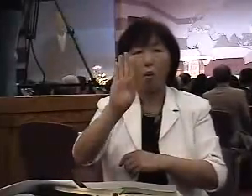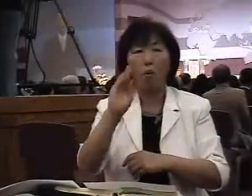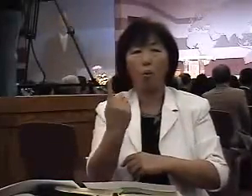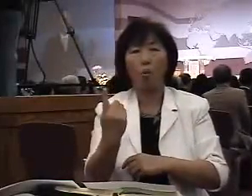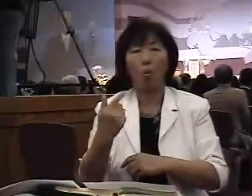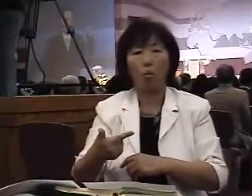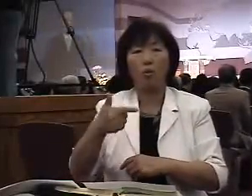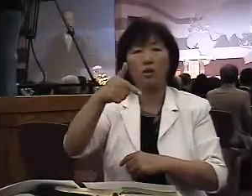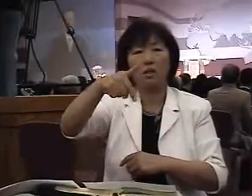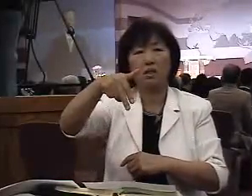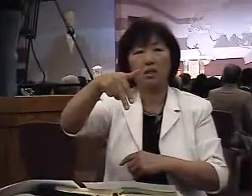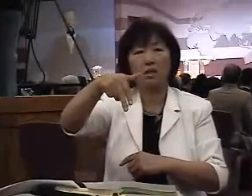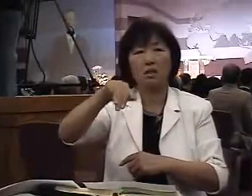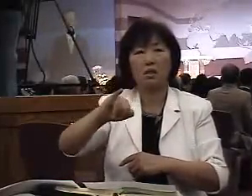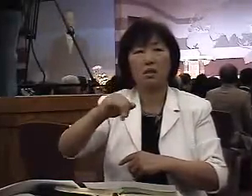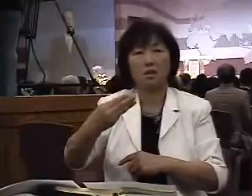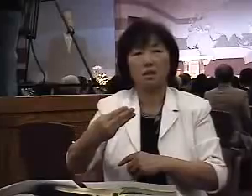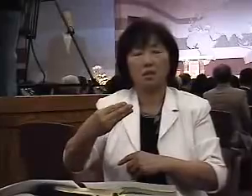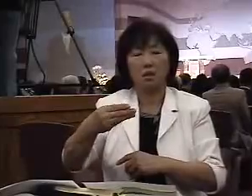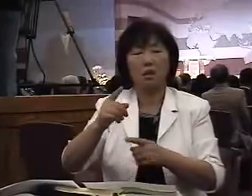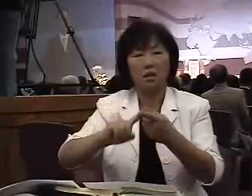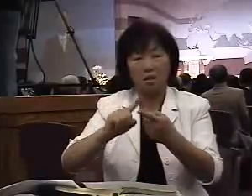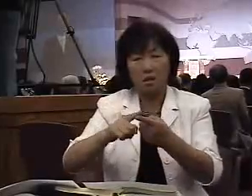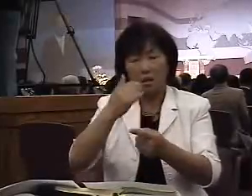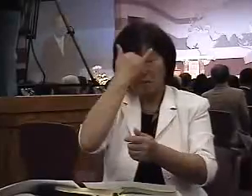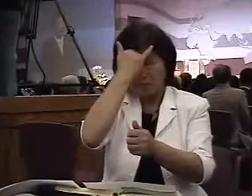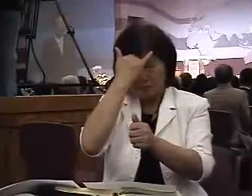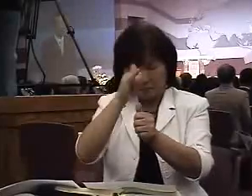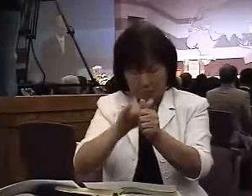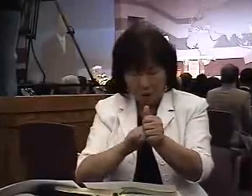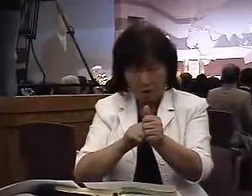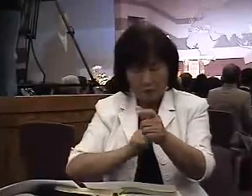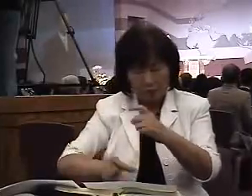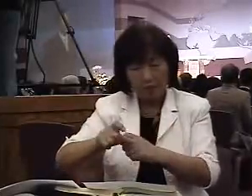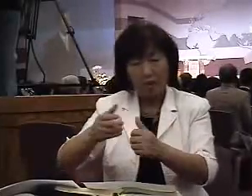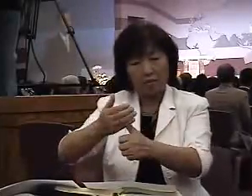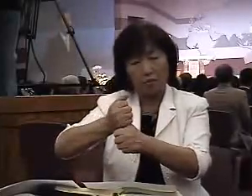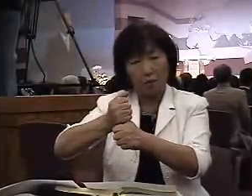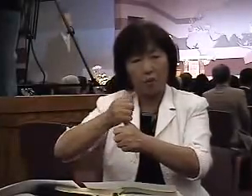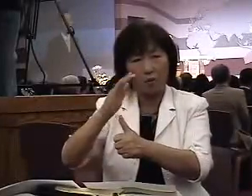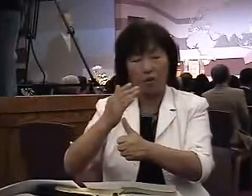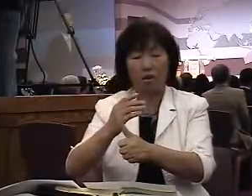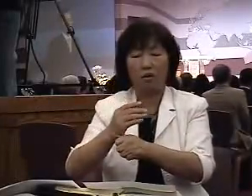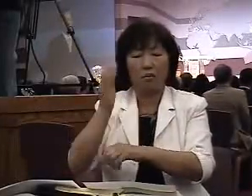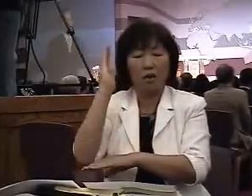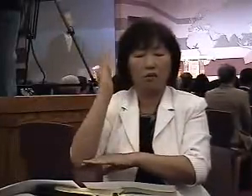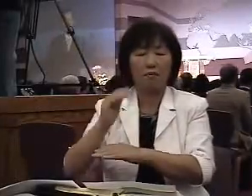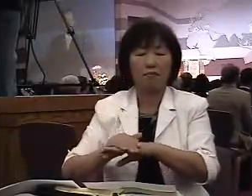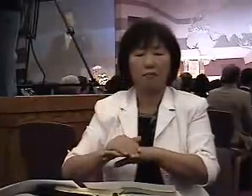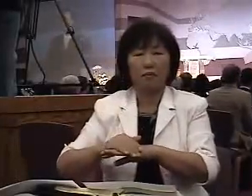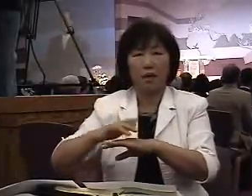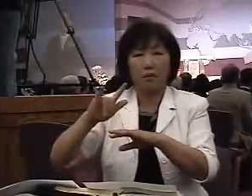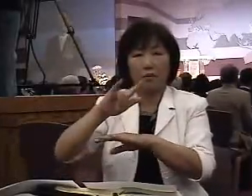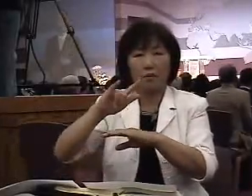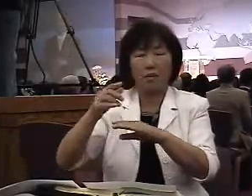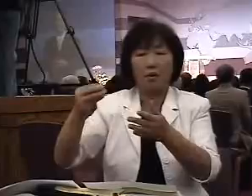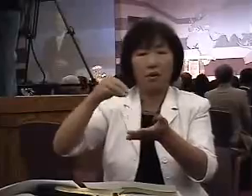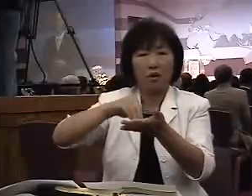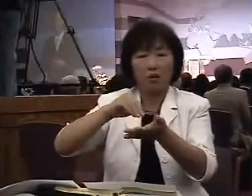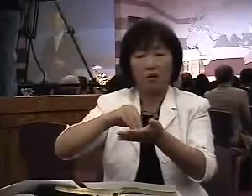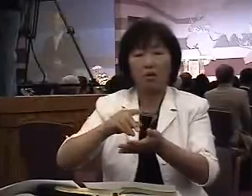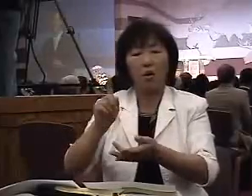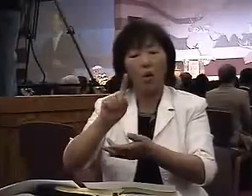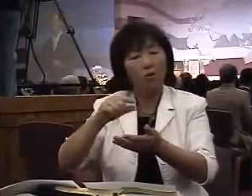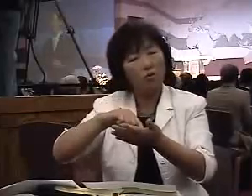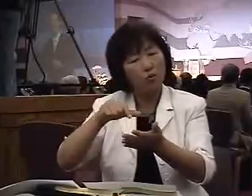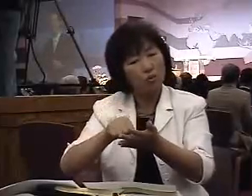충실하며 정말 붙잡아야 되는 것이라고 말씀을 하십니다. 그럼 비행기를 타고 가다가요.